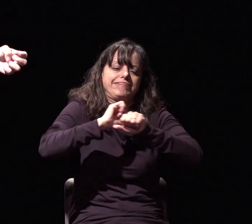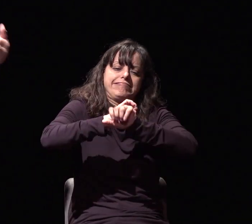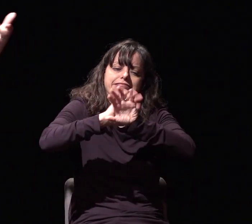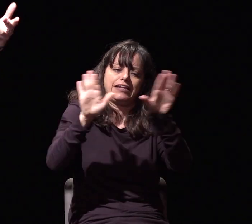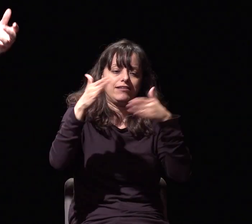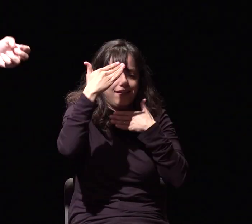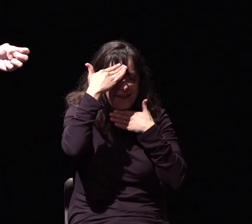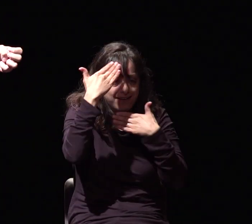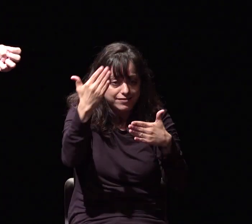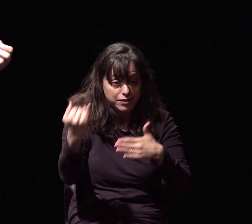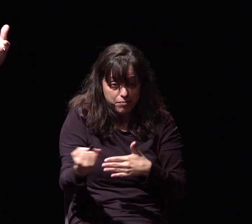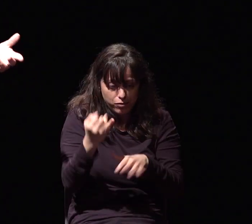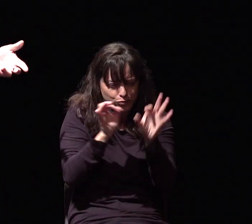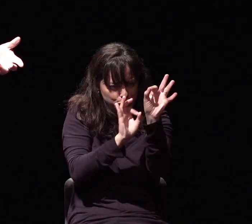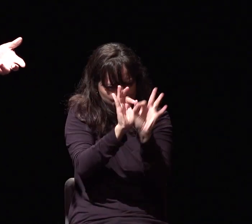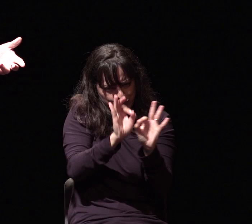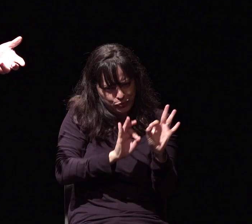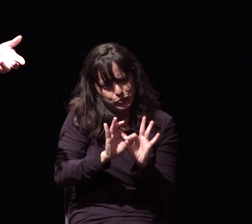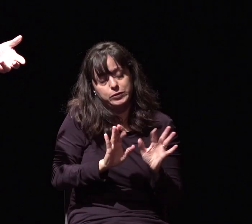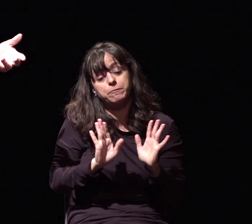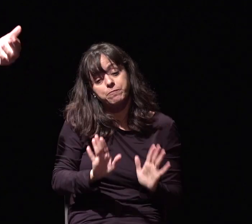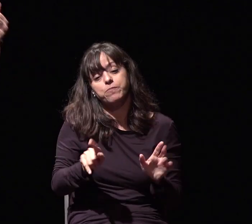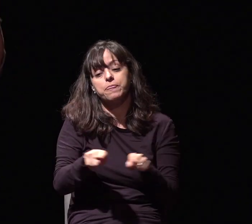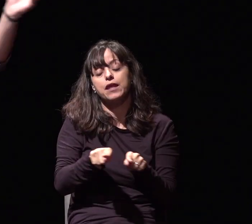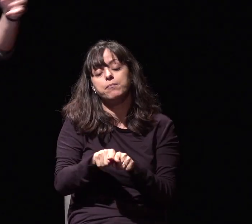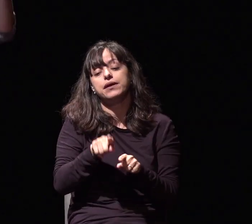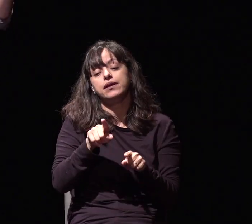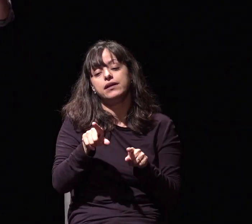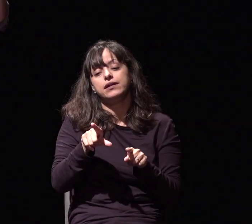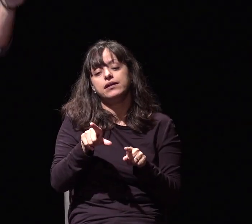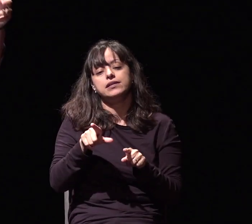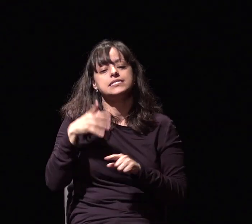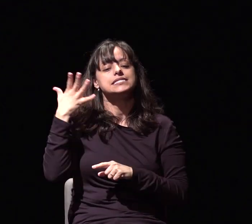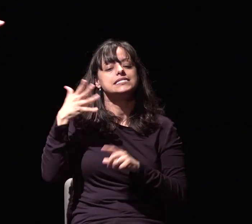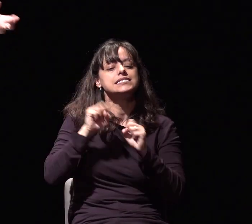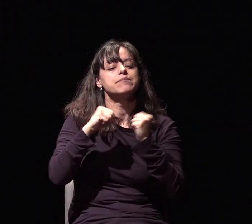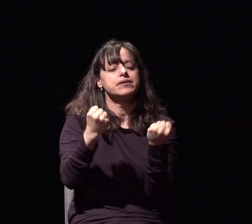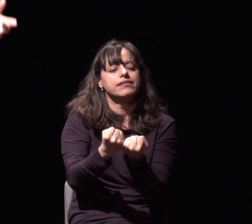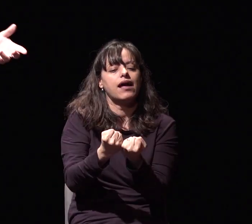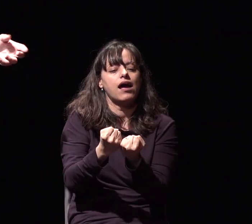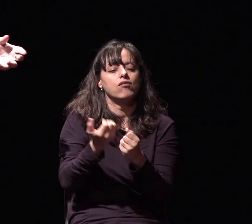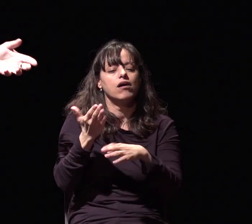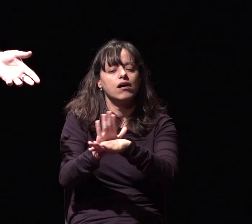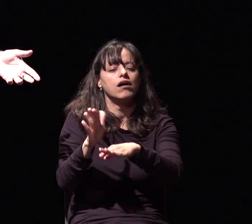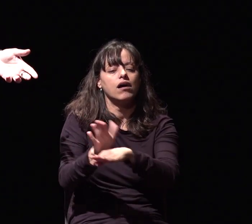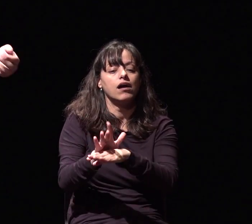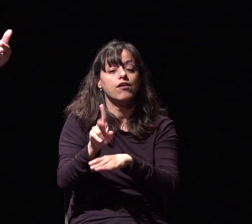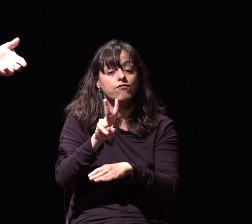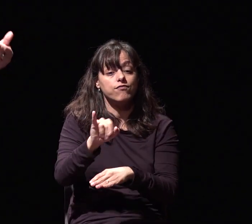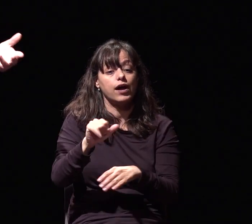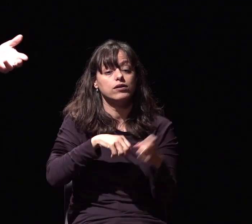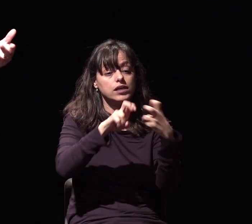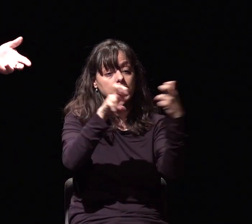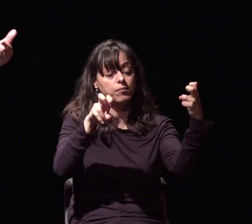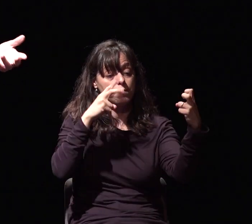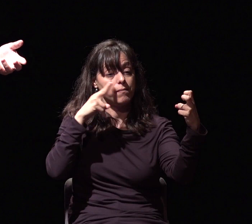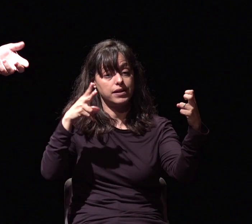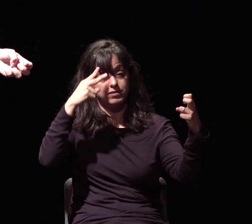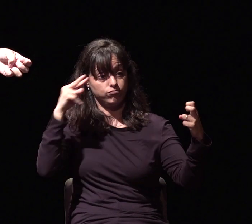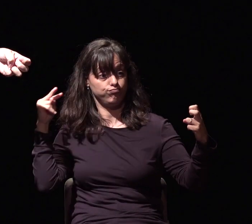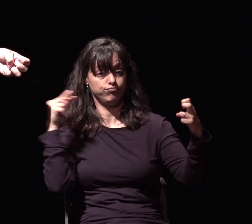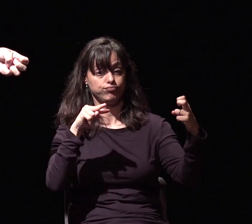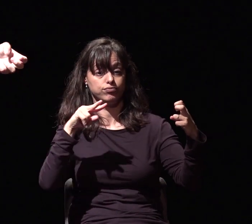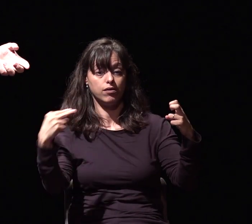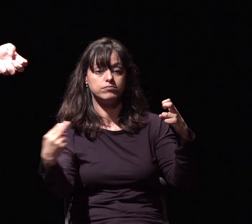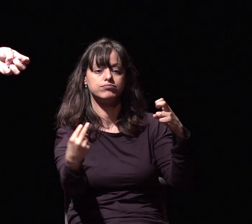a ela, acho que isso é importante. Também acho que esse tipo de seminários, as contribuições vão iluminando o objeto ao mesmo tempo, ele vai se formando como problema